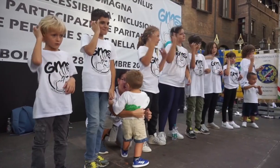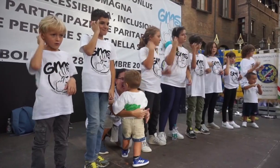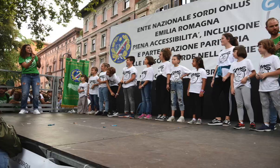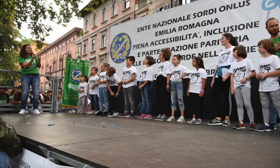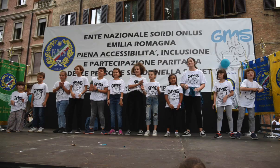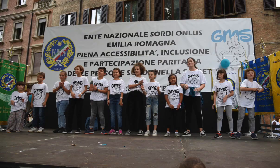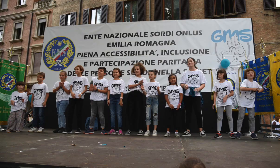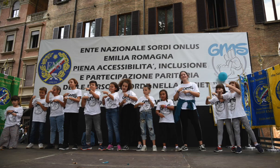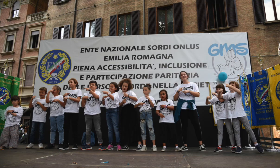felici.